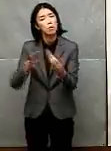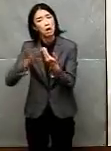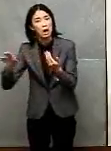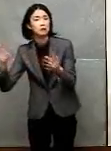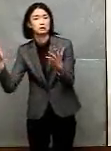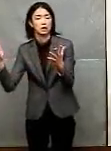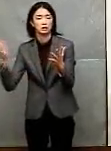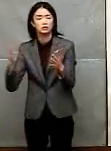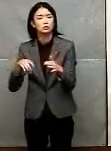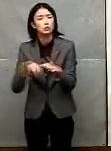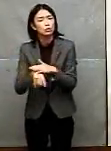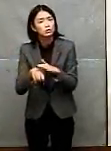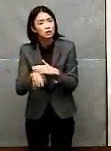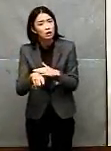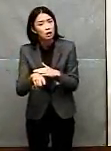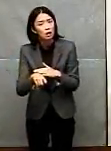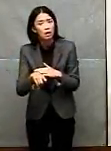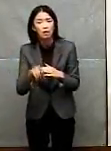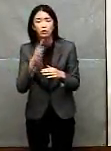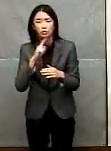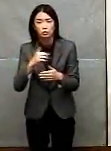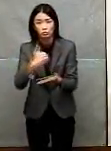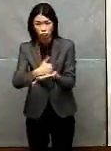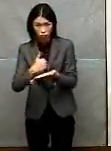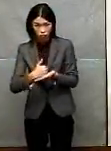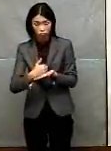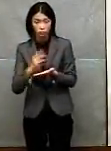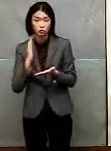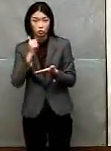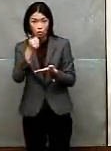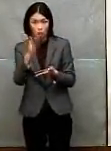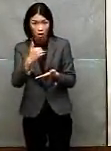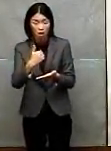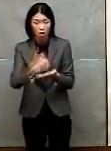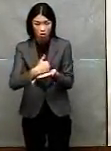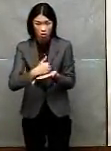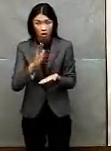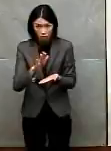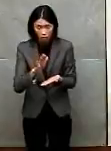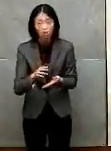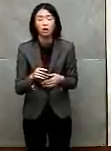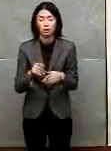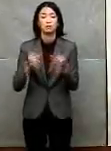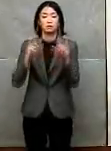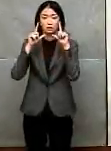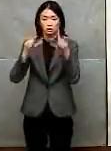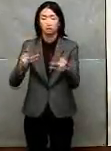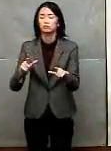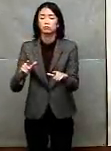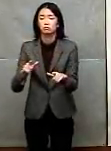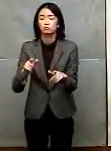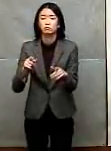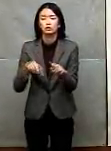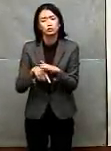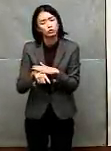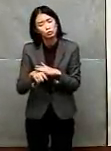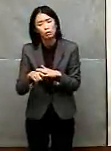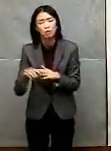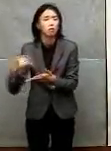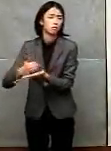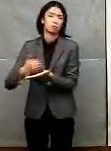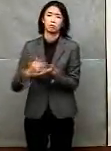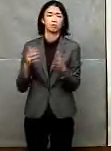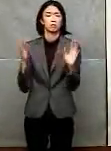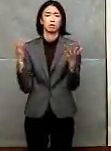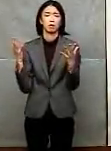されてましたでしょうか？ いや、特にされてなかったんです。で、先ほどお話ししたように数年